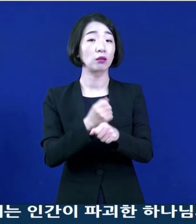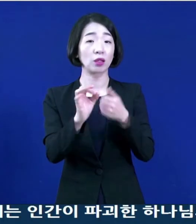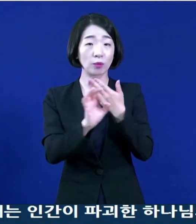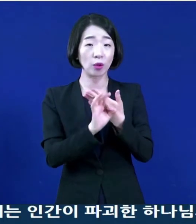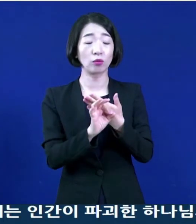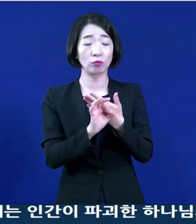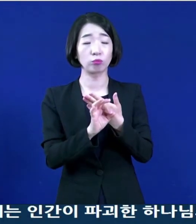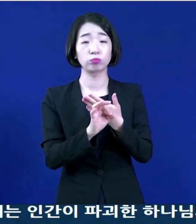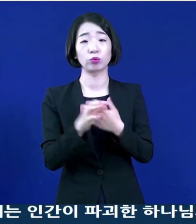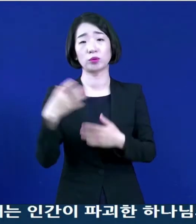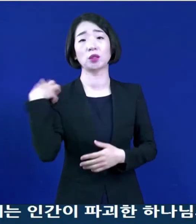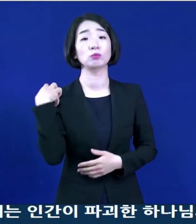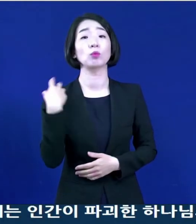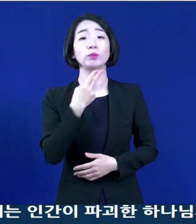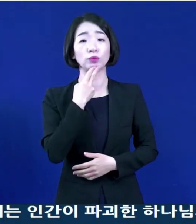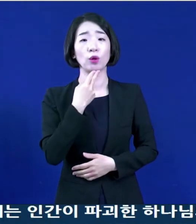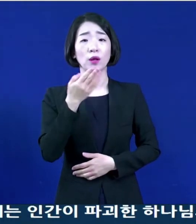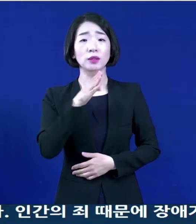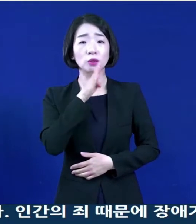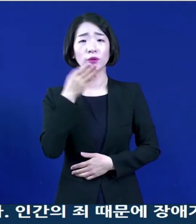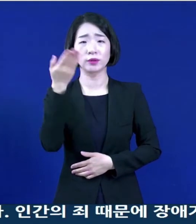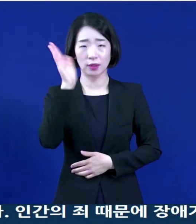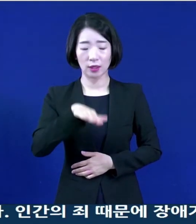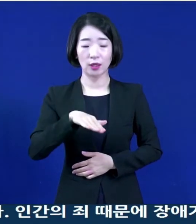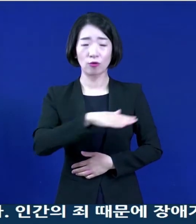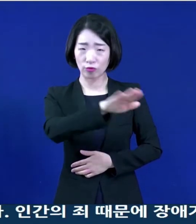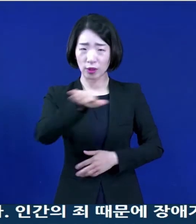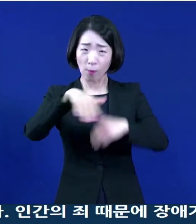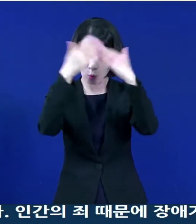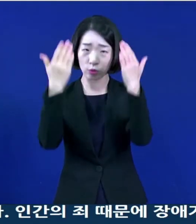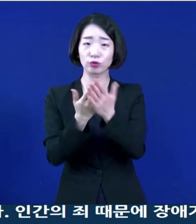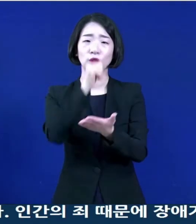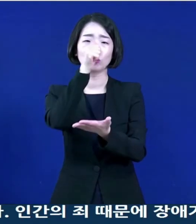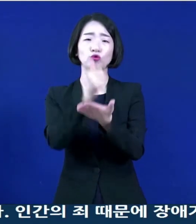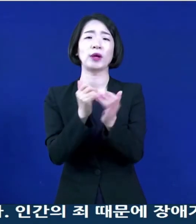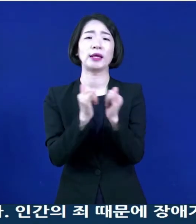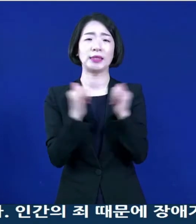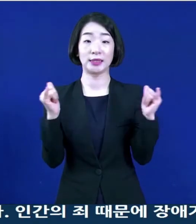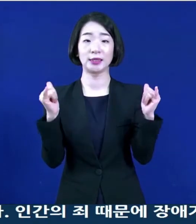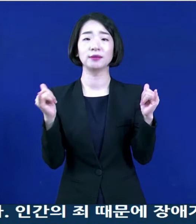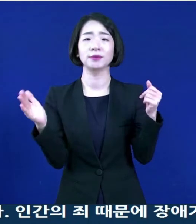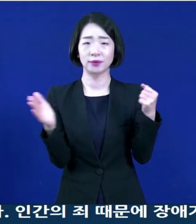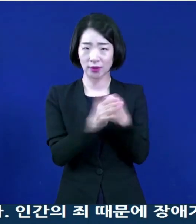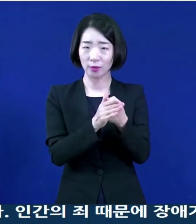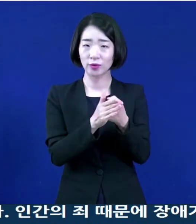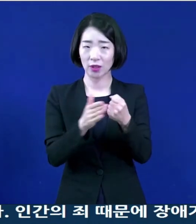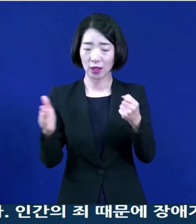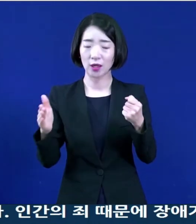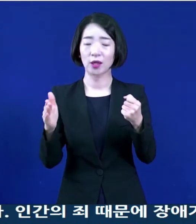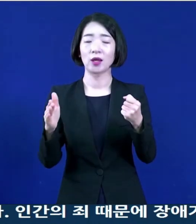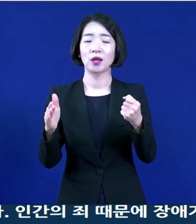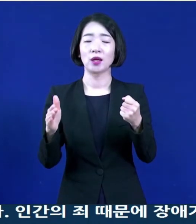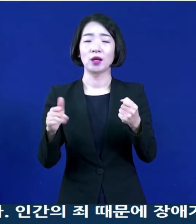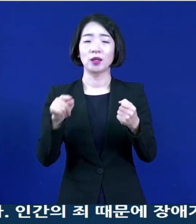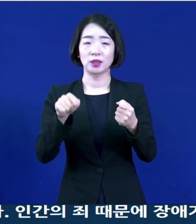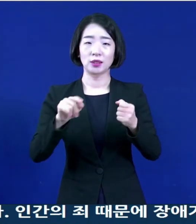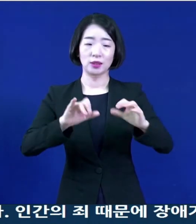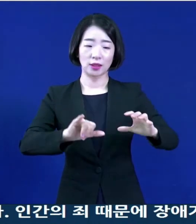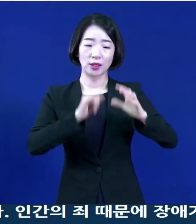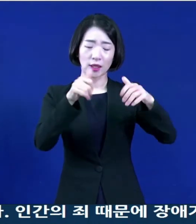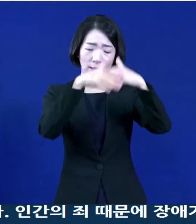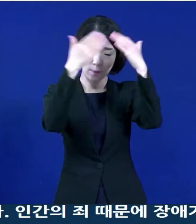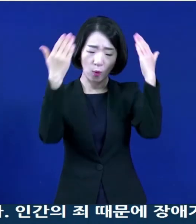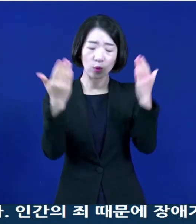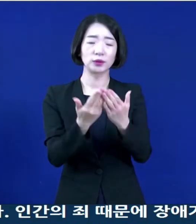내가 죄를 지었다면, 내가 죄인이라면, 내가 원죄 가운데 태어난 것을 인정한다면 이 세상에